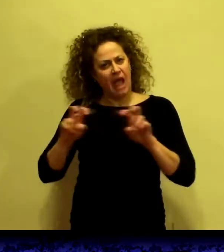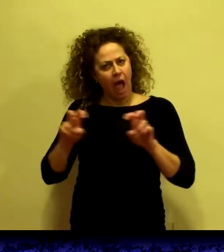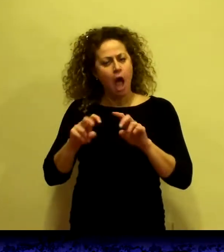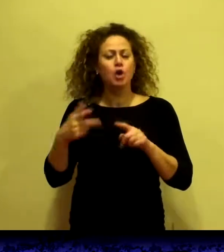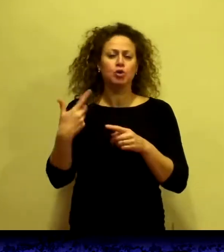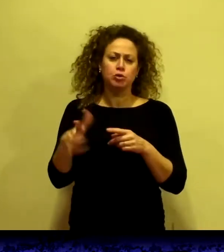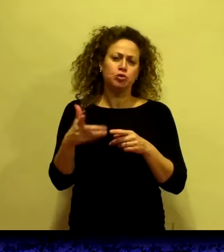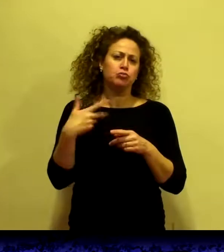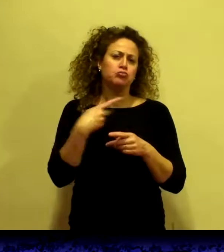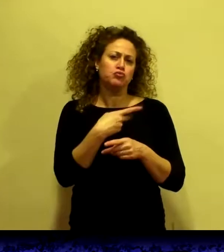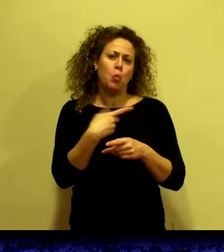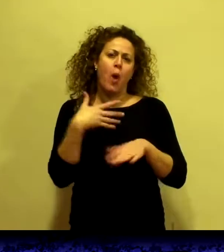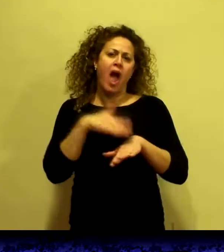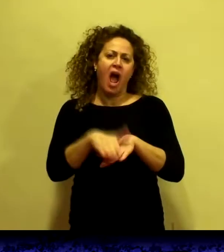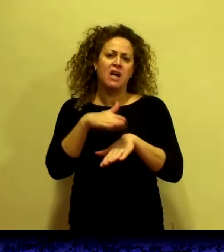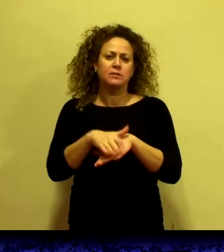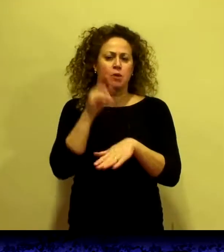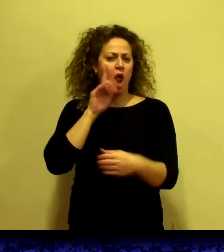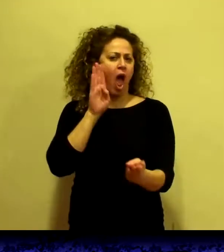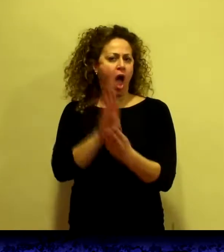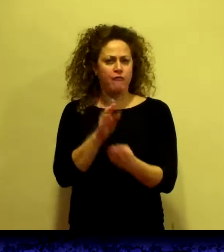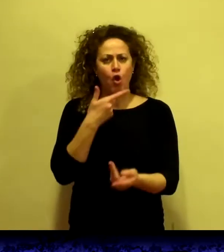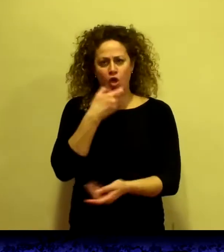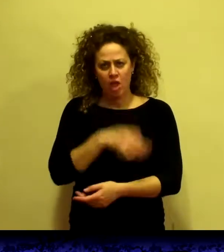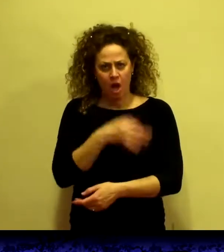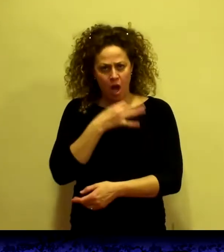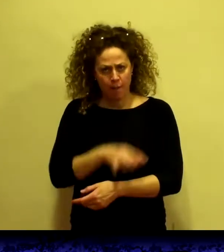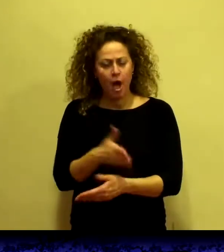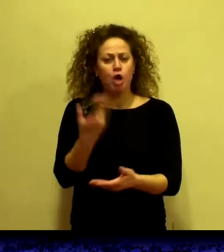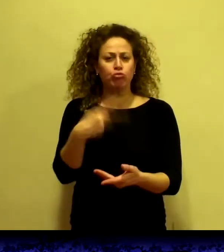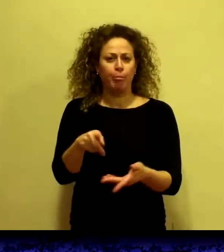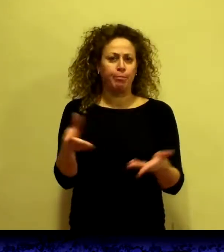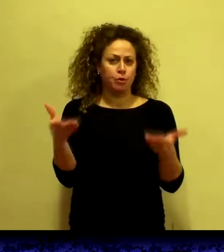gestirli e affrontarli nell'ambito dello studio.